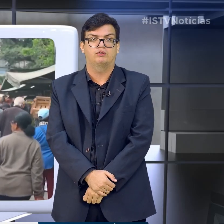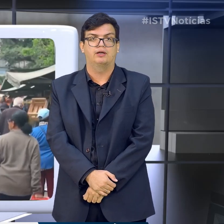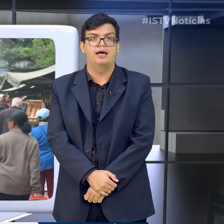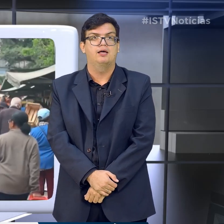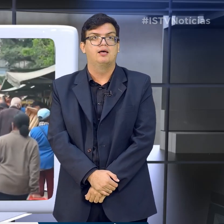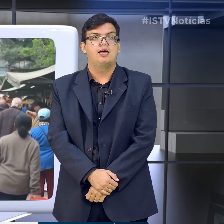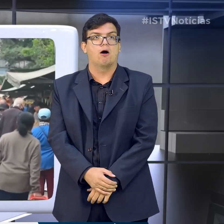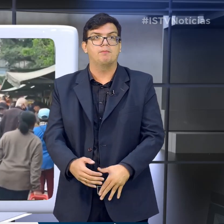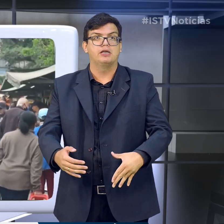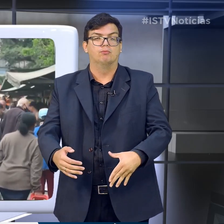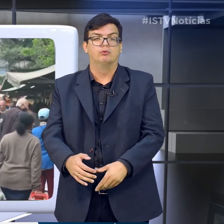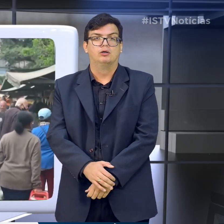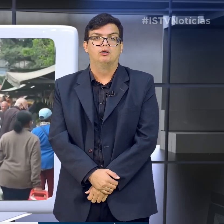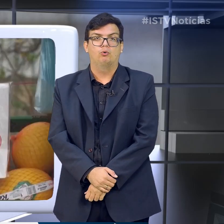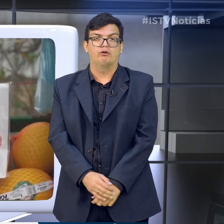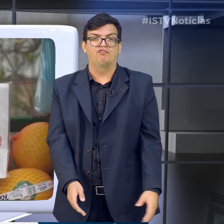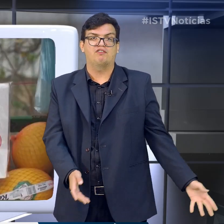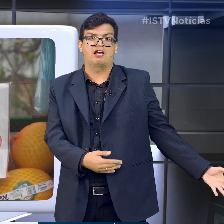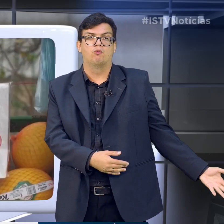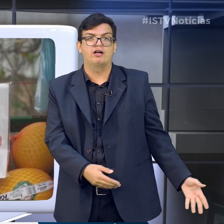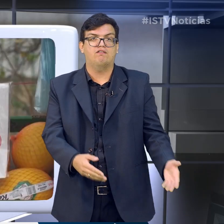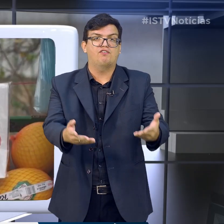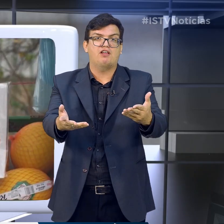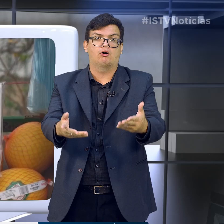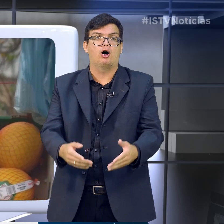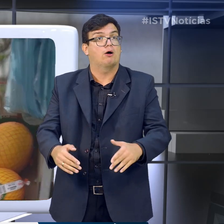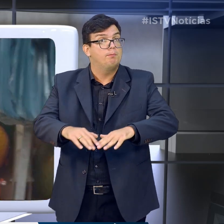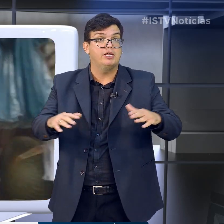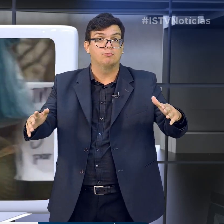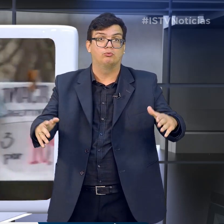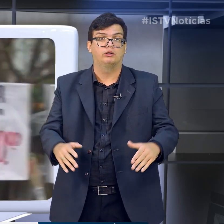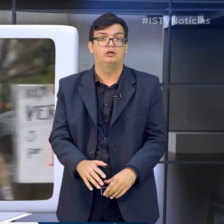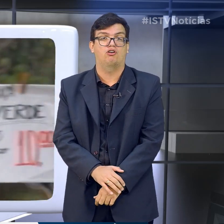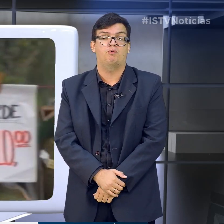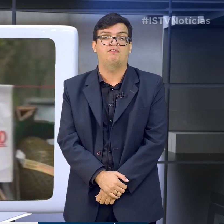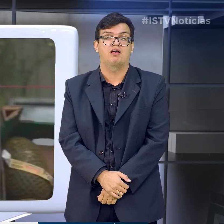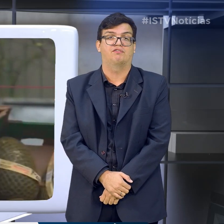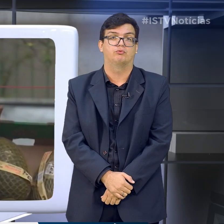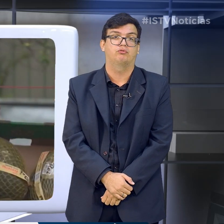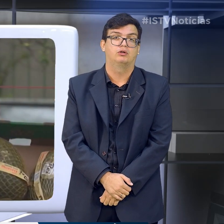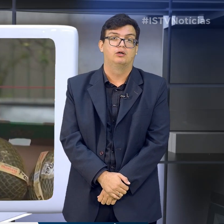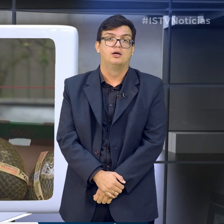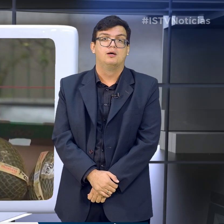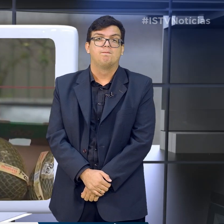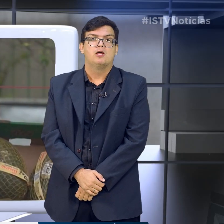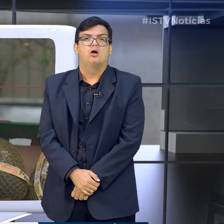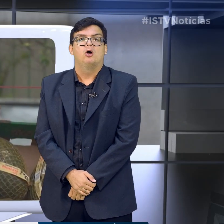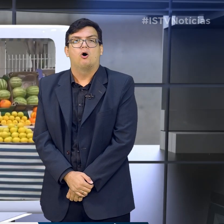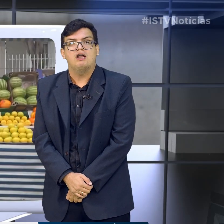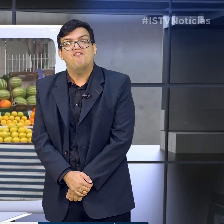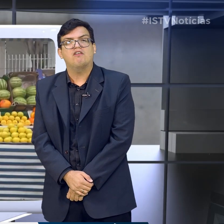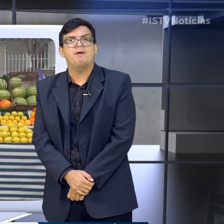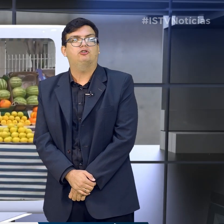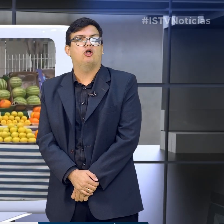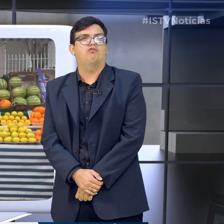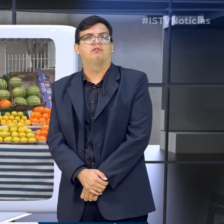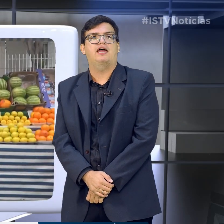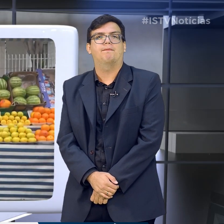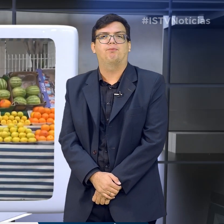né É o mínimo o que não fizeram Antes vão fazer agora é o mínimo que nós precisávamos olha infelizmente o nosso tempo